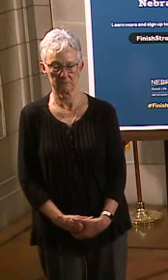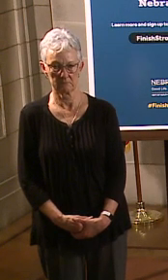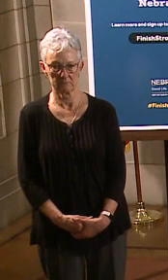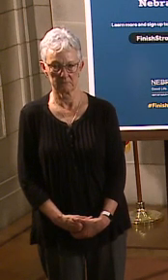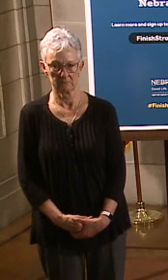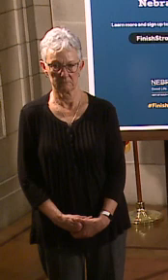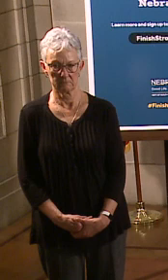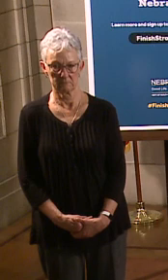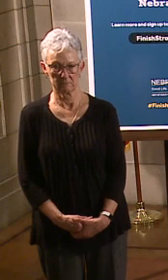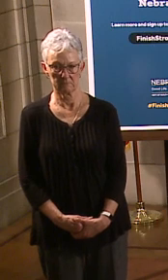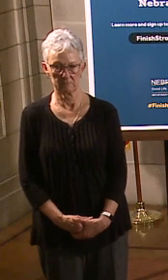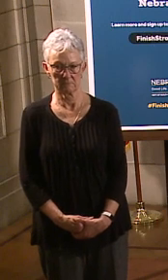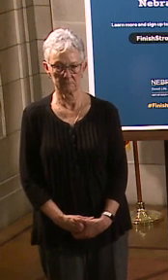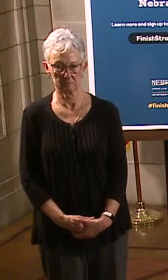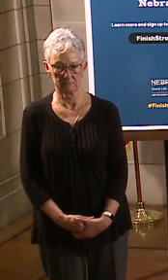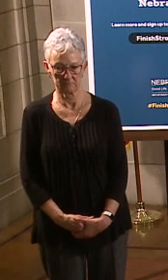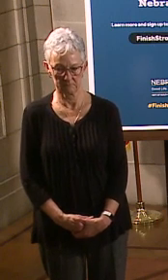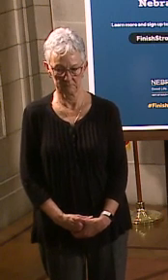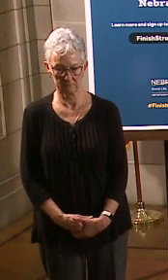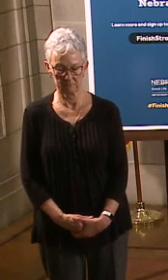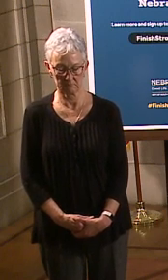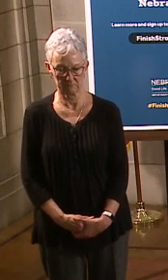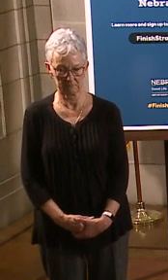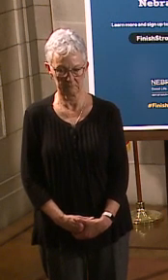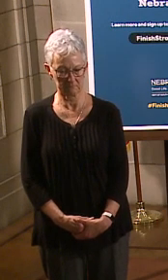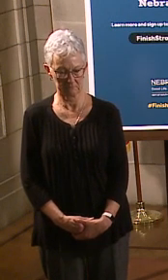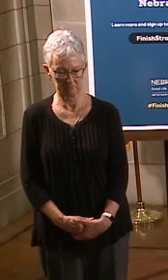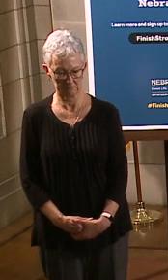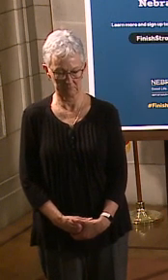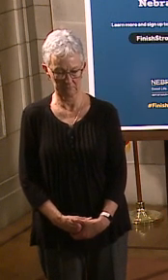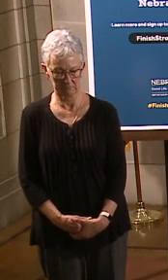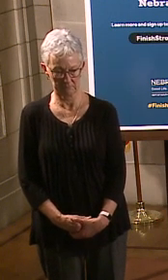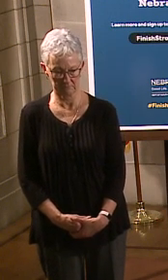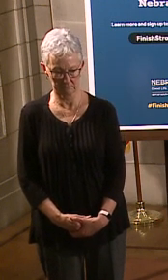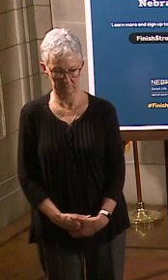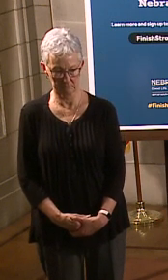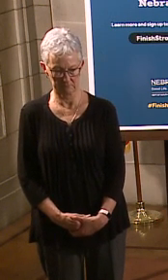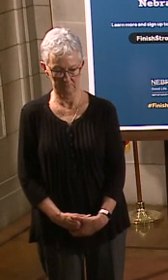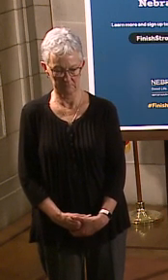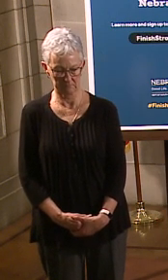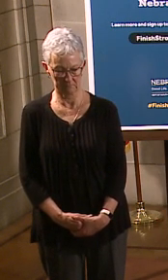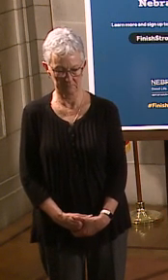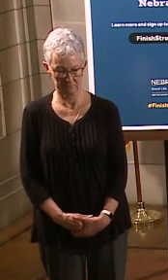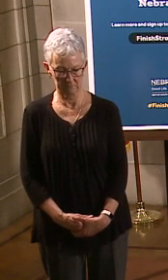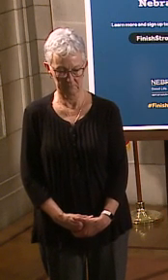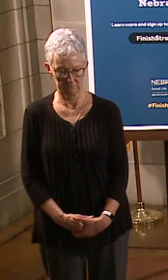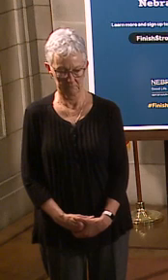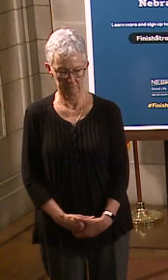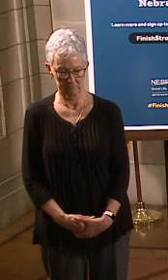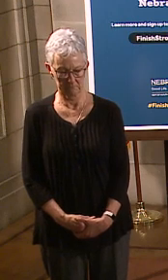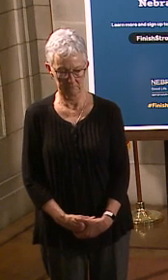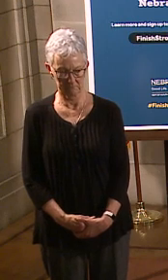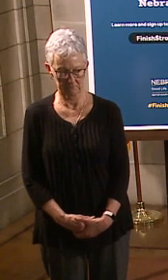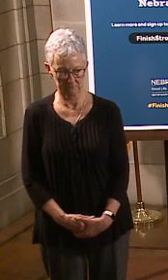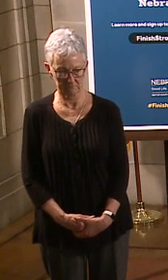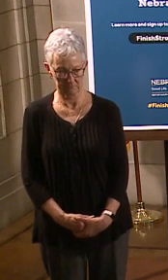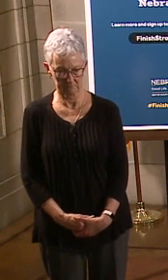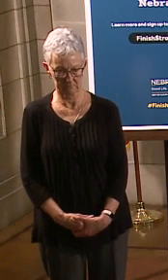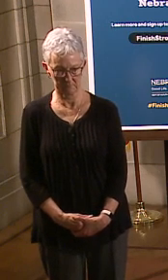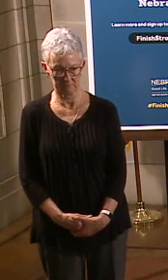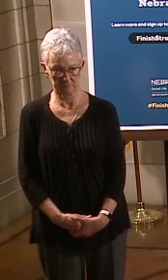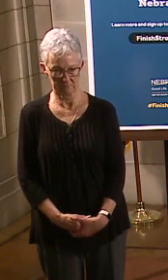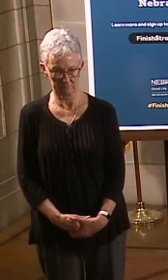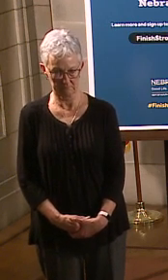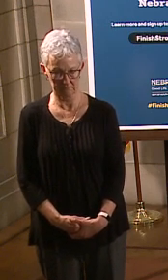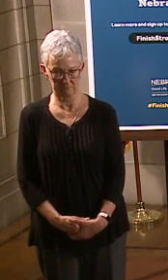etapa donde todos se pueden vacunar. Es 18 años para el Pfizer, 16 años para el